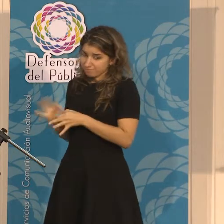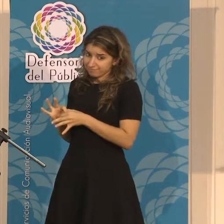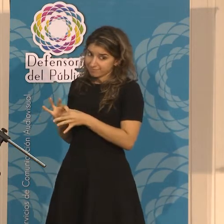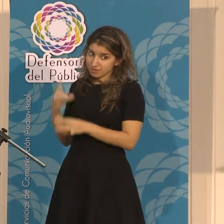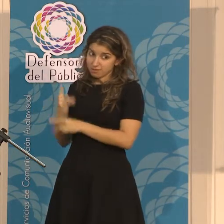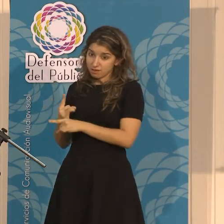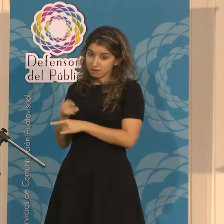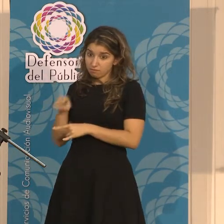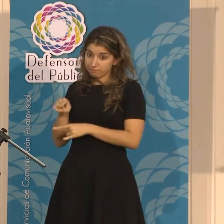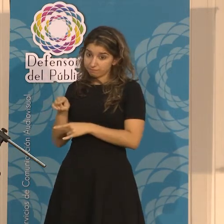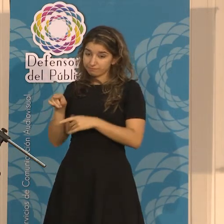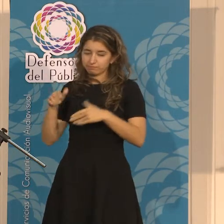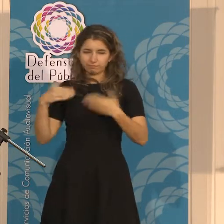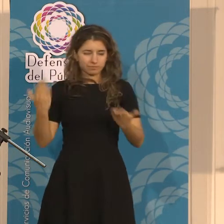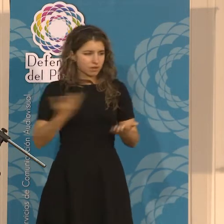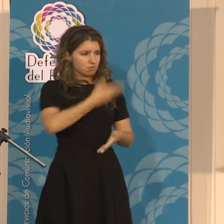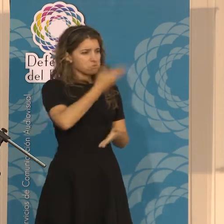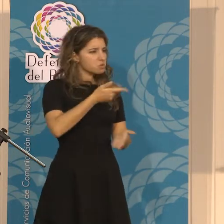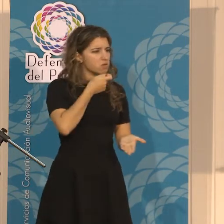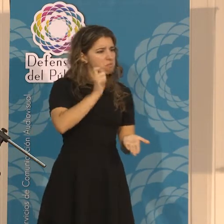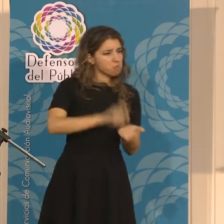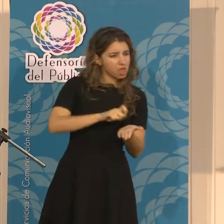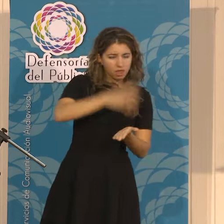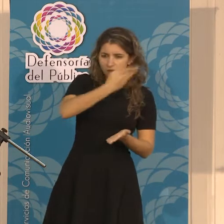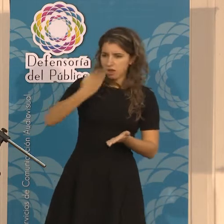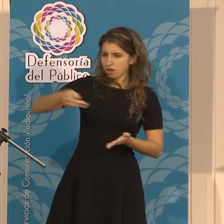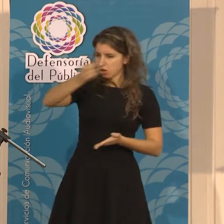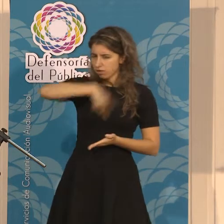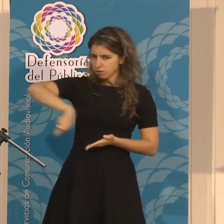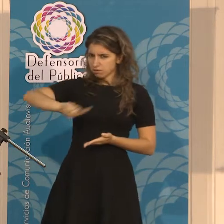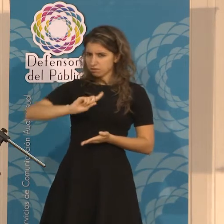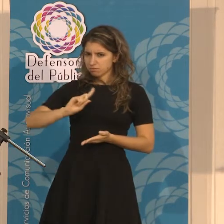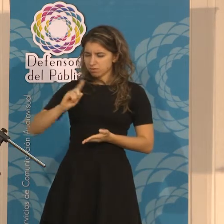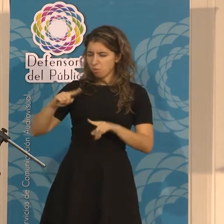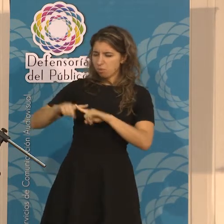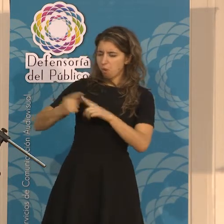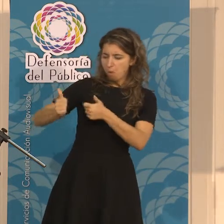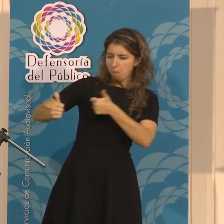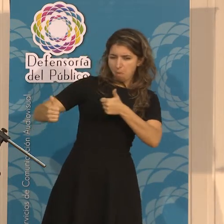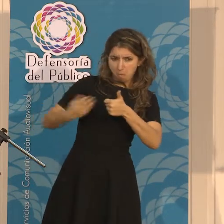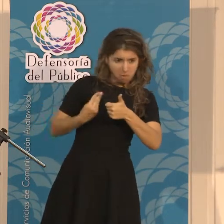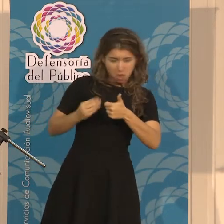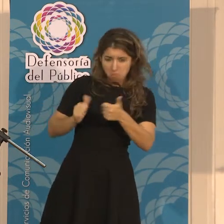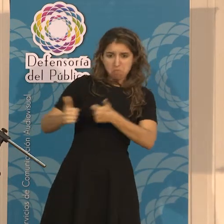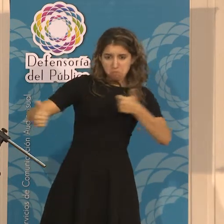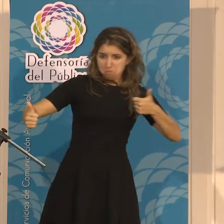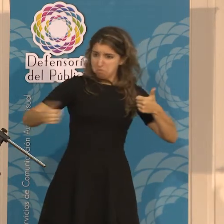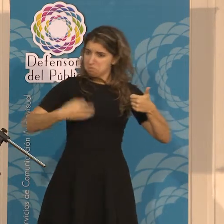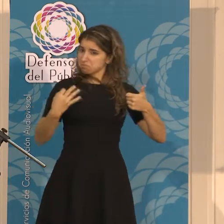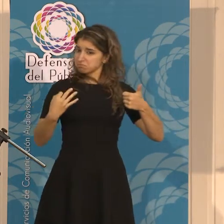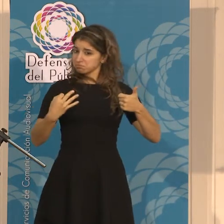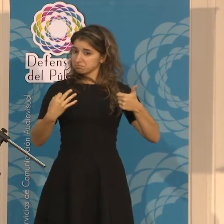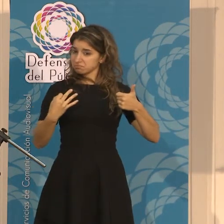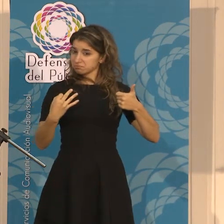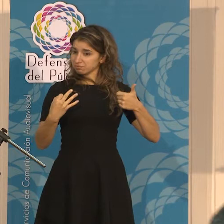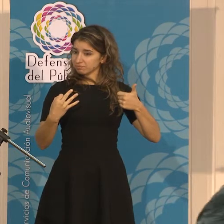ejercemos la comunicación no le tenemos miedo ni elegimos tomar distancia de la política pero el uso espurio que